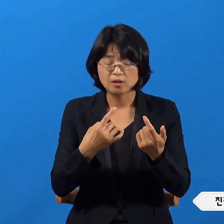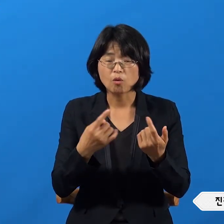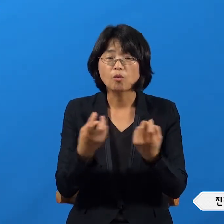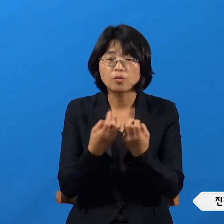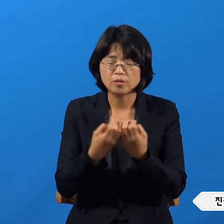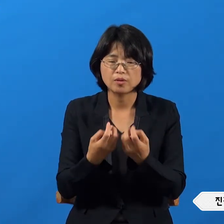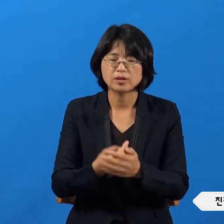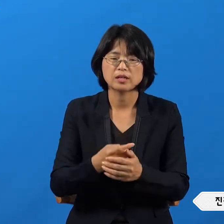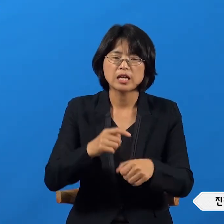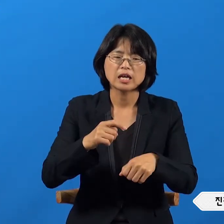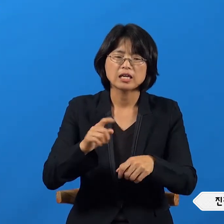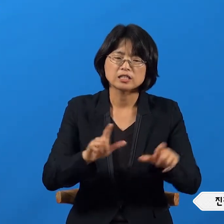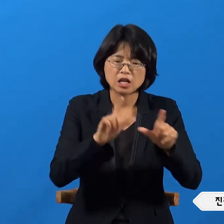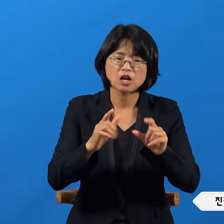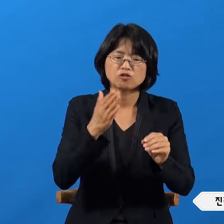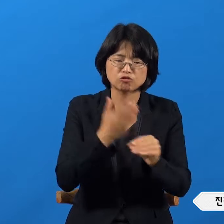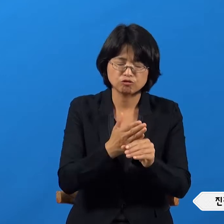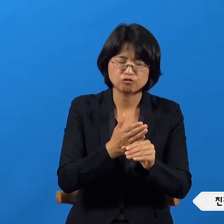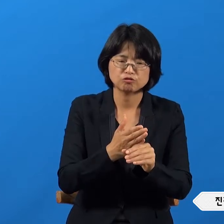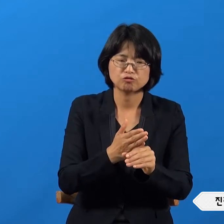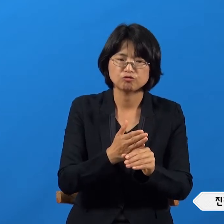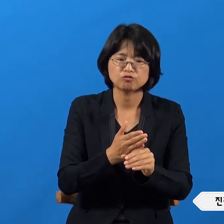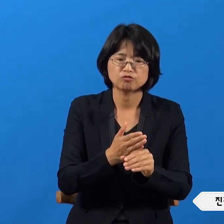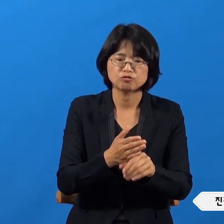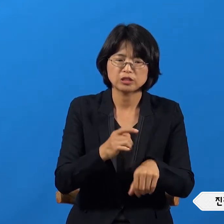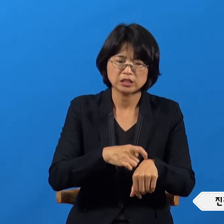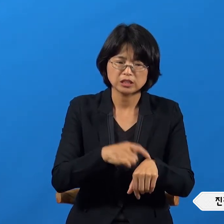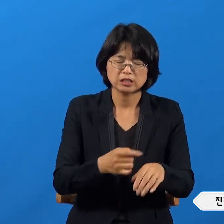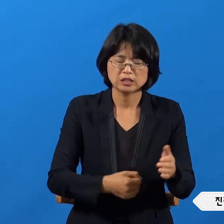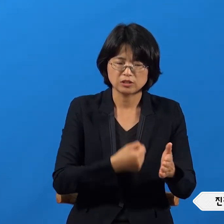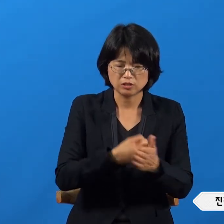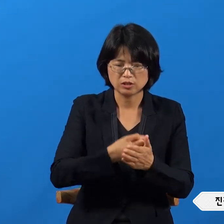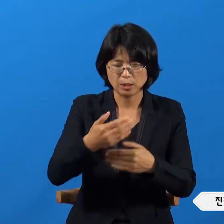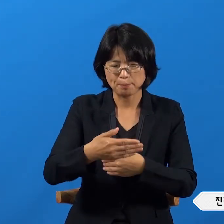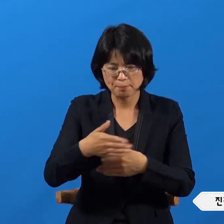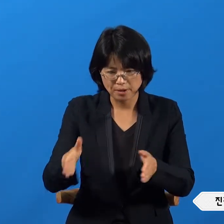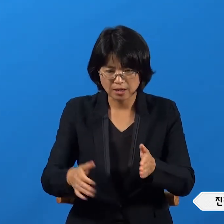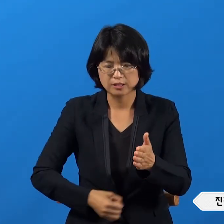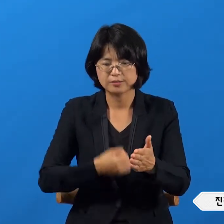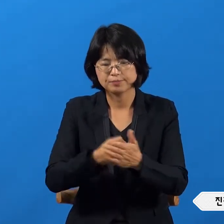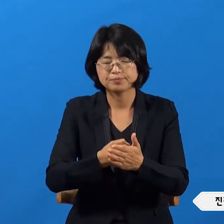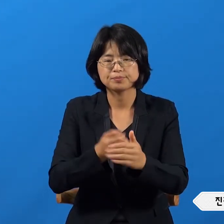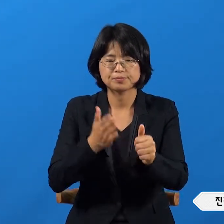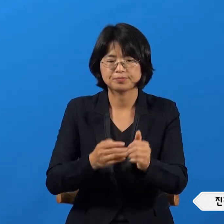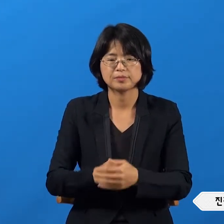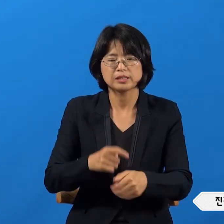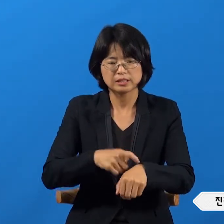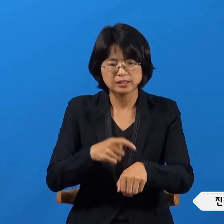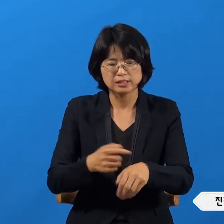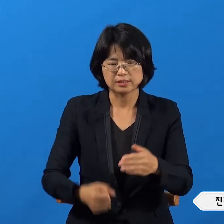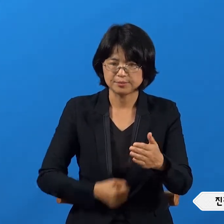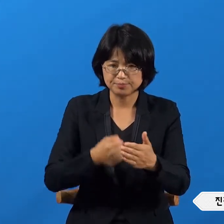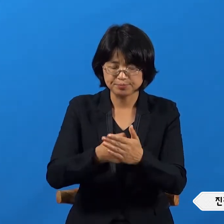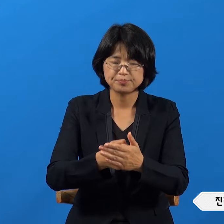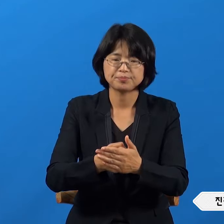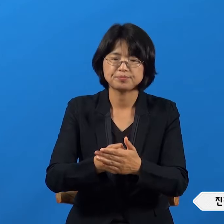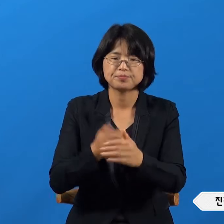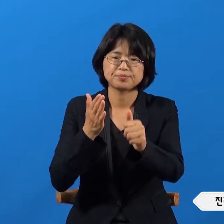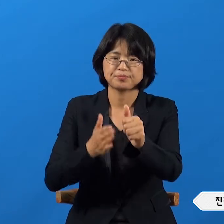골방을 찾으십시오. 기도의 골방을 정해야 합니다. 마지막